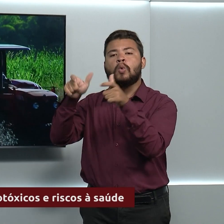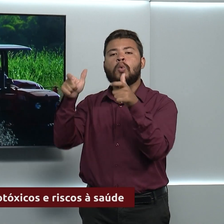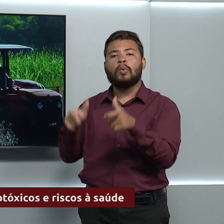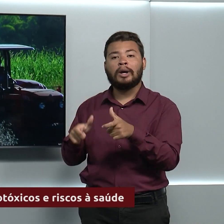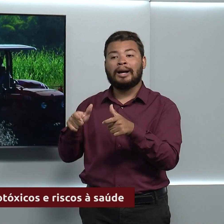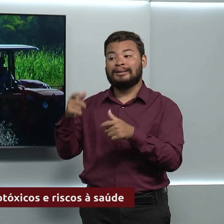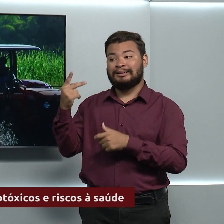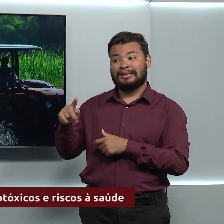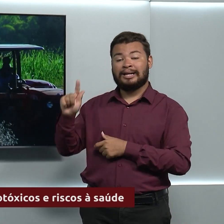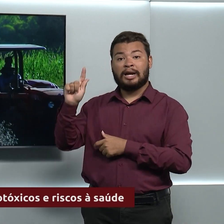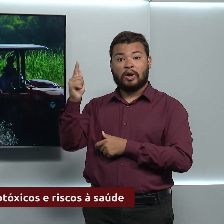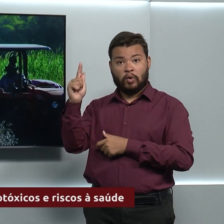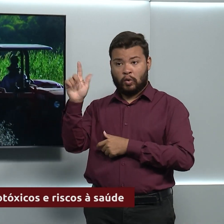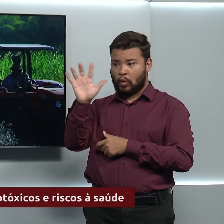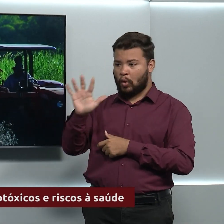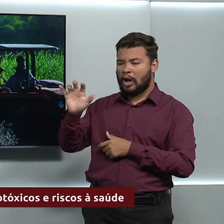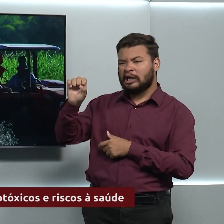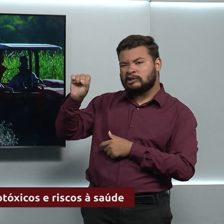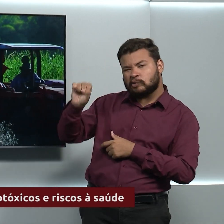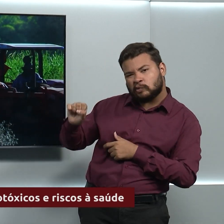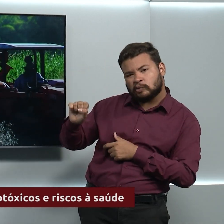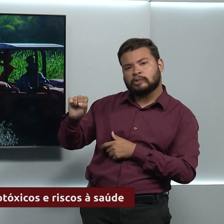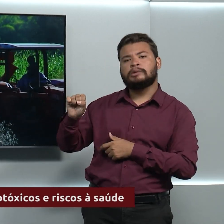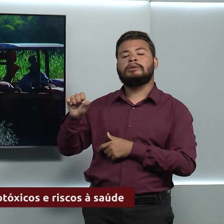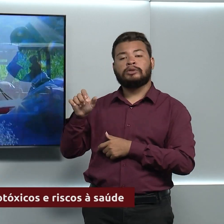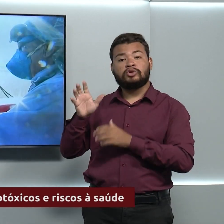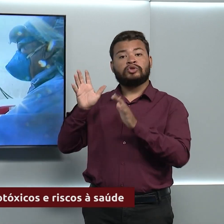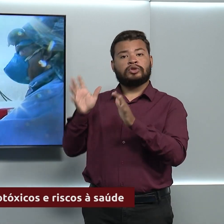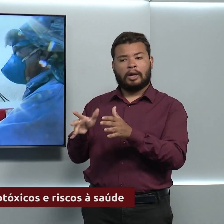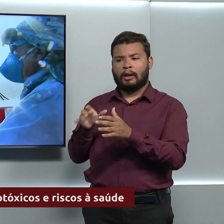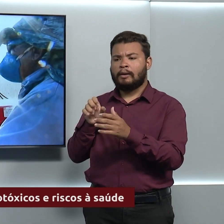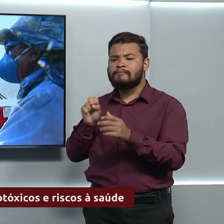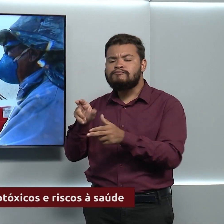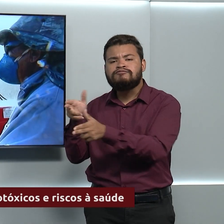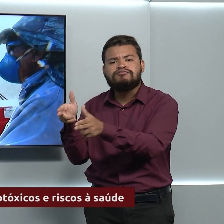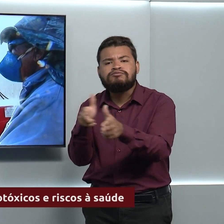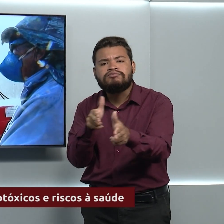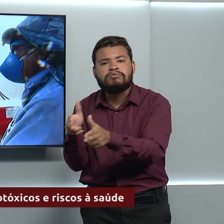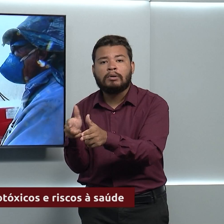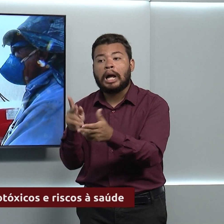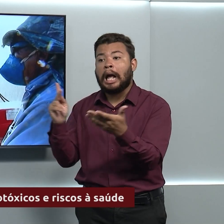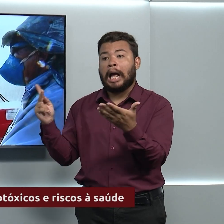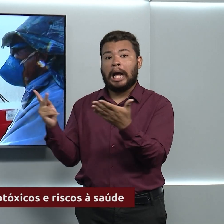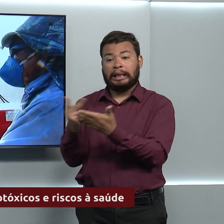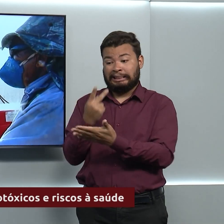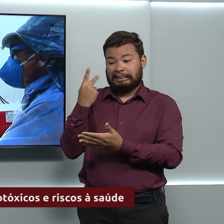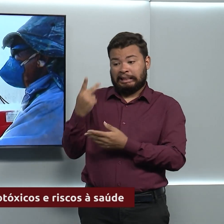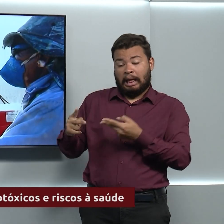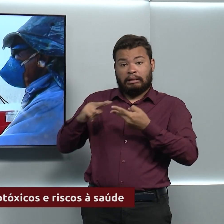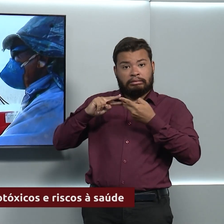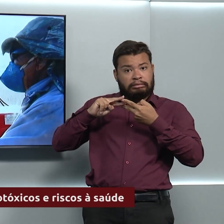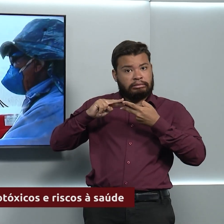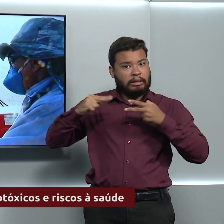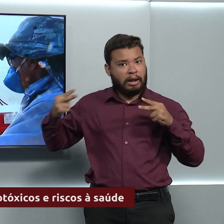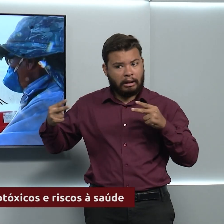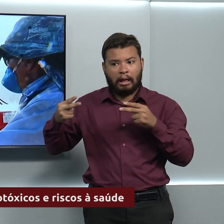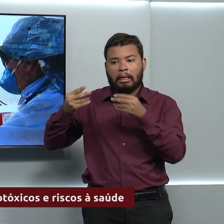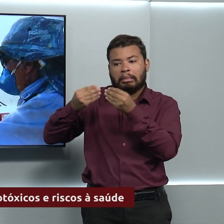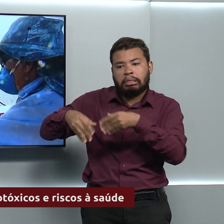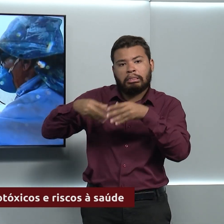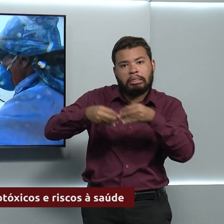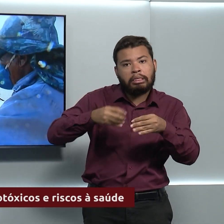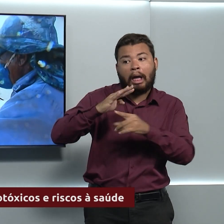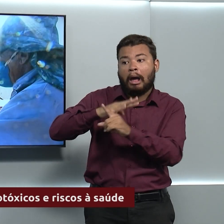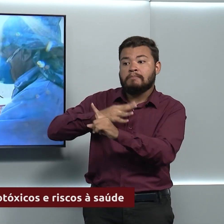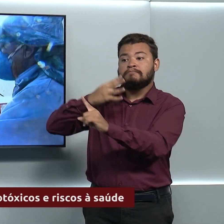Sudoeste goiano que aplicam agrotóxicos apresentam 4 vezes mais lesões no DNA que pessoas que não